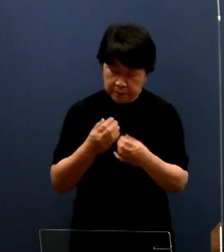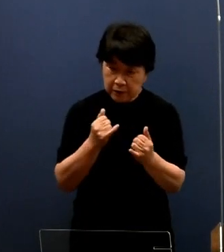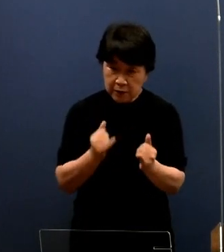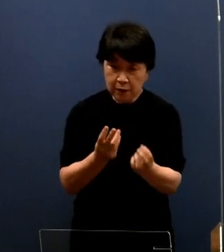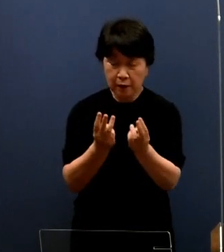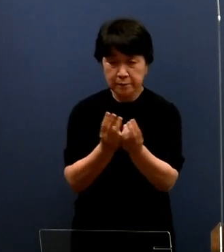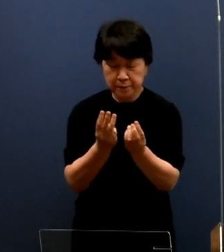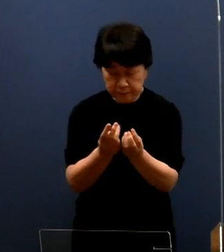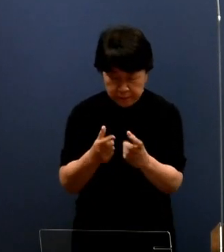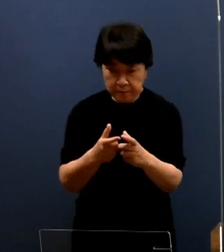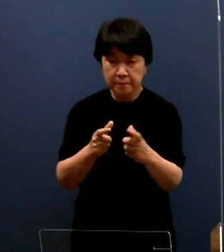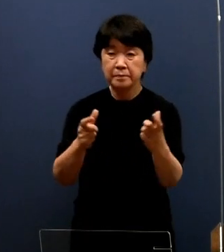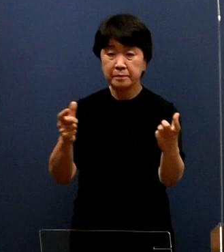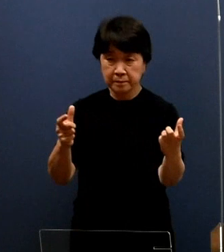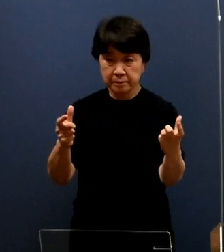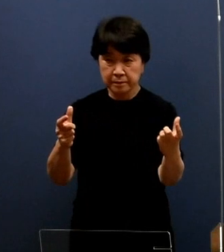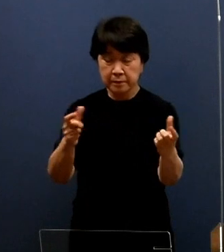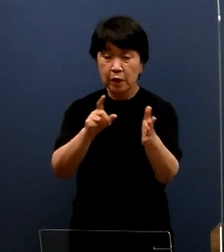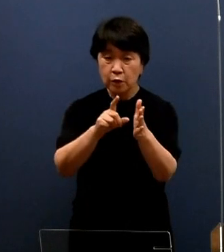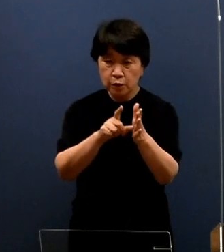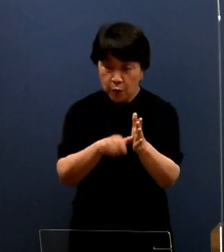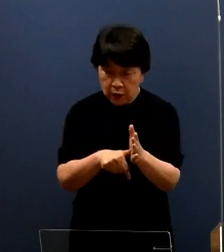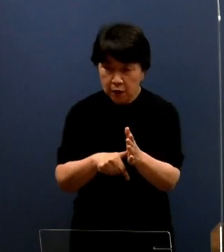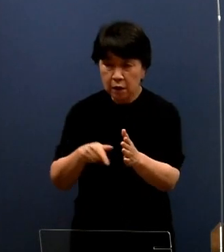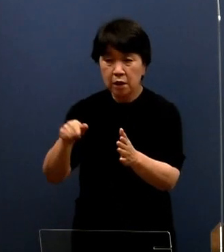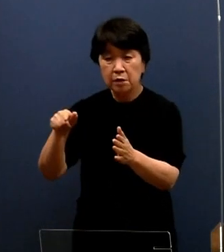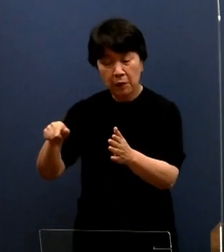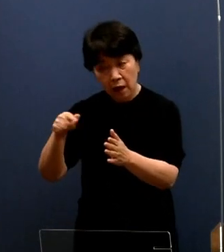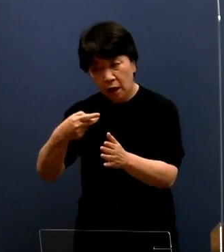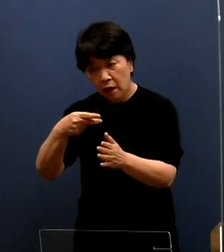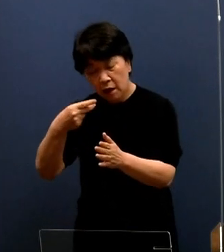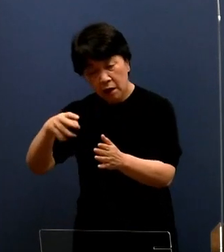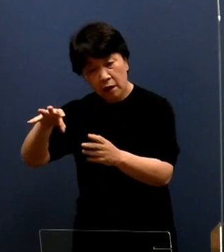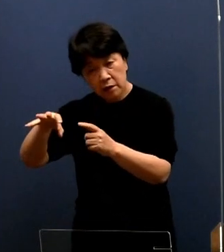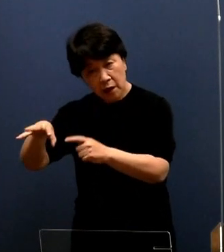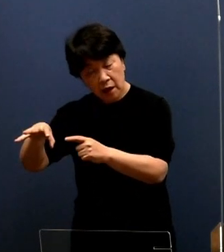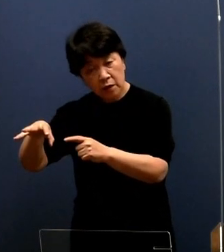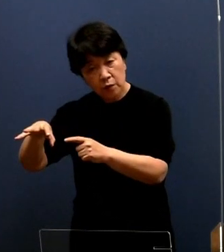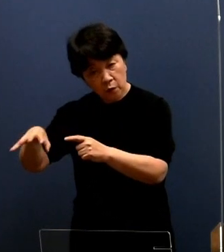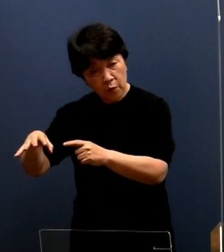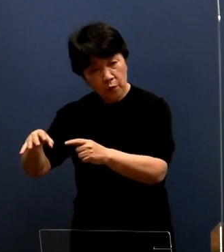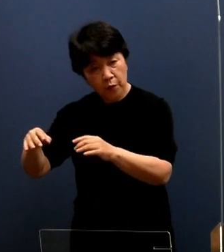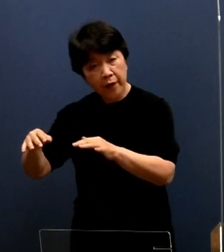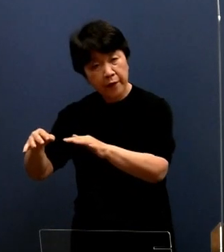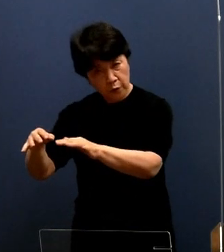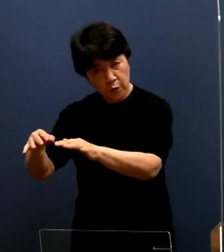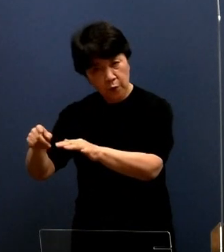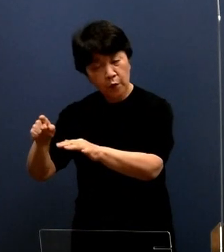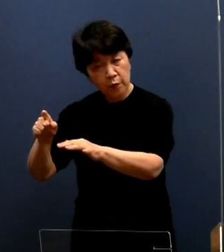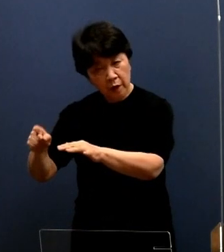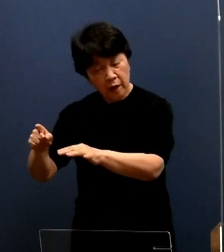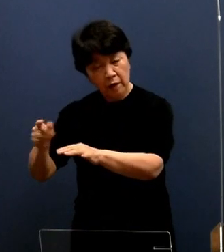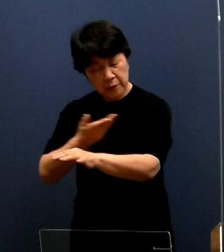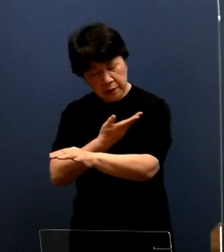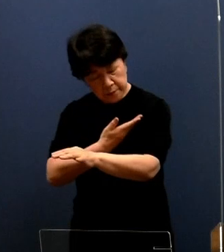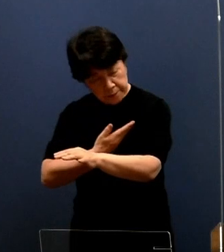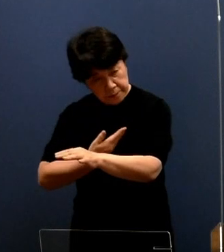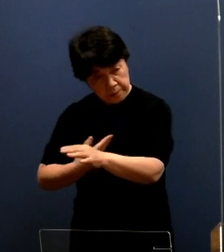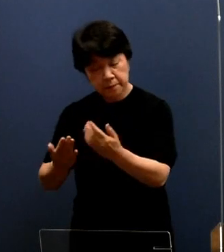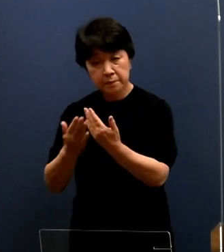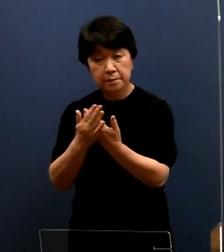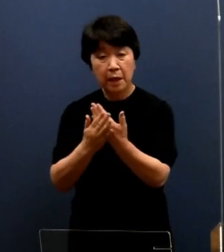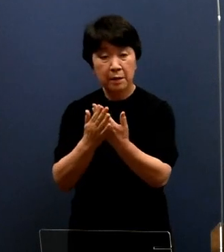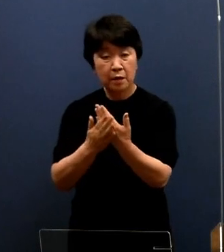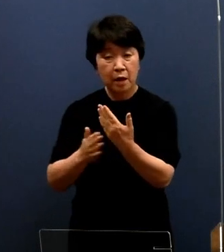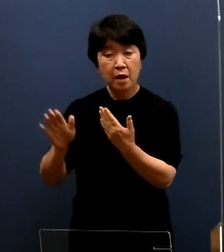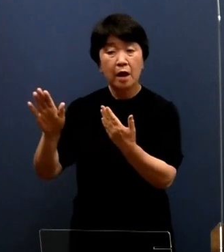ても、その飲食への影響というのは、避けられなかったと思いますから、それは どっちのせいだと